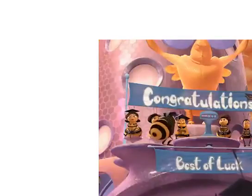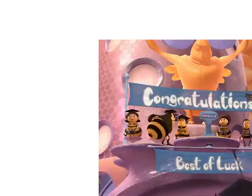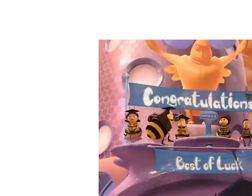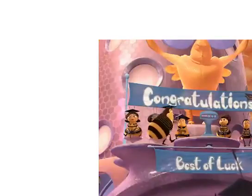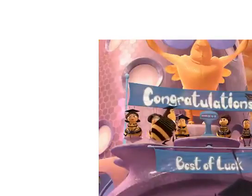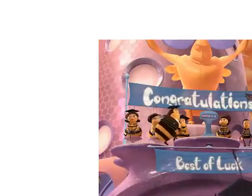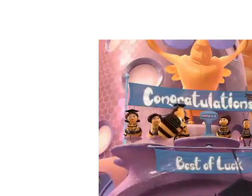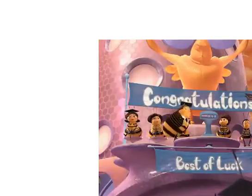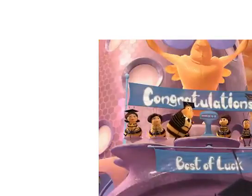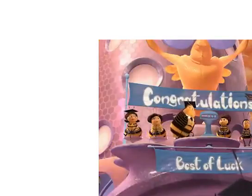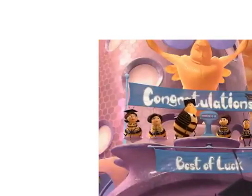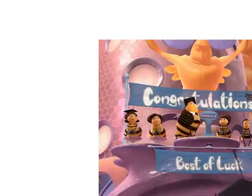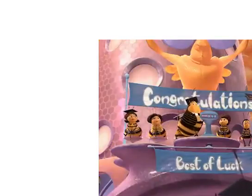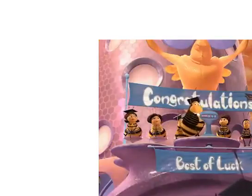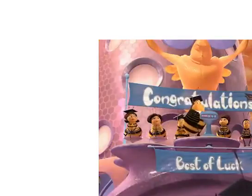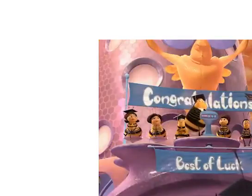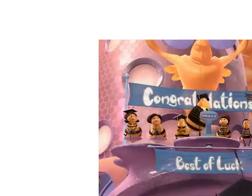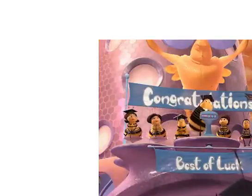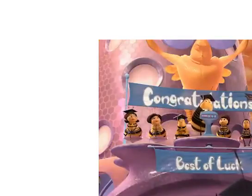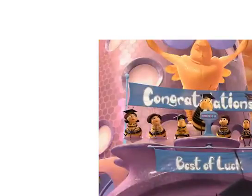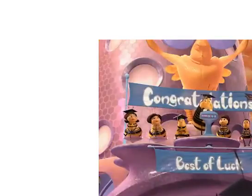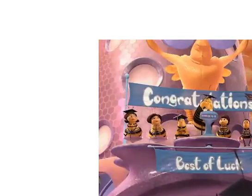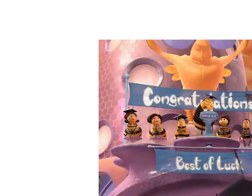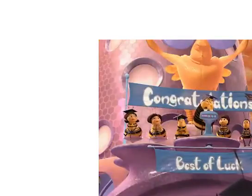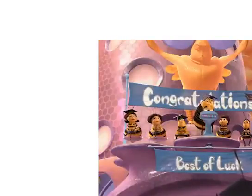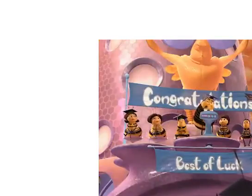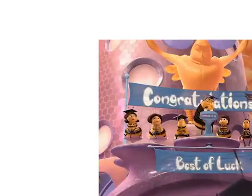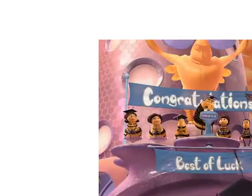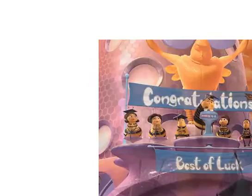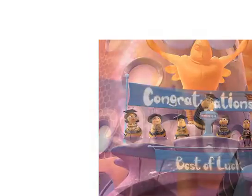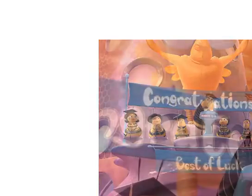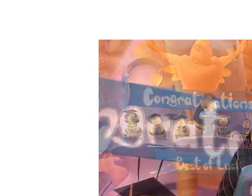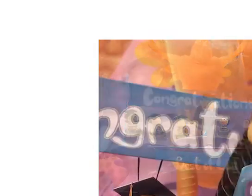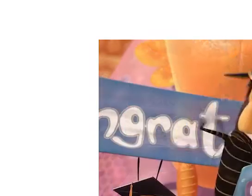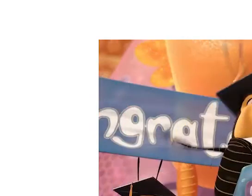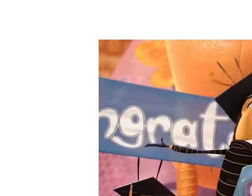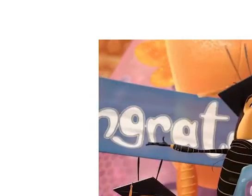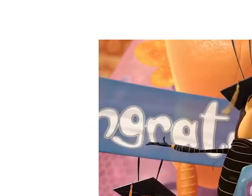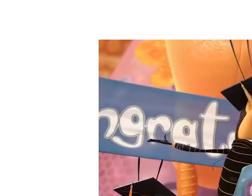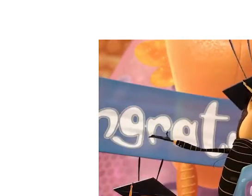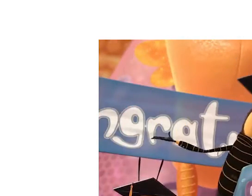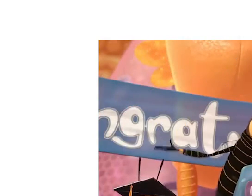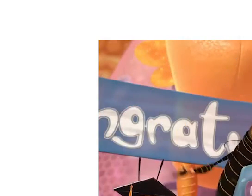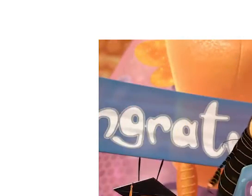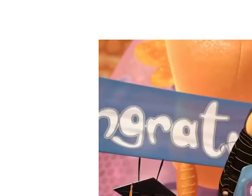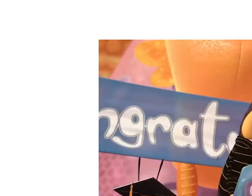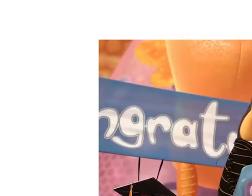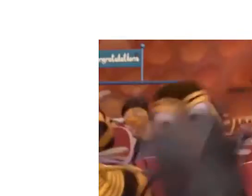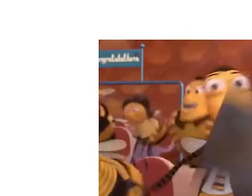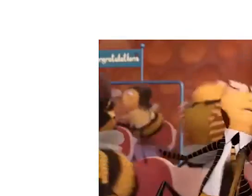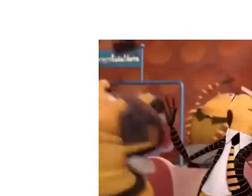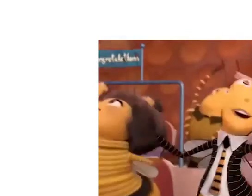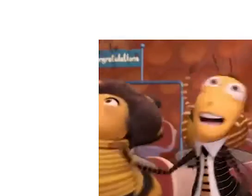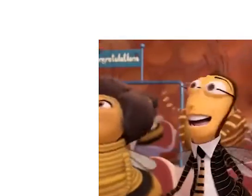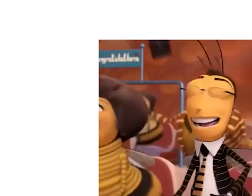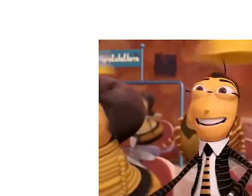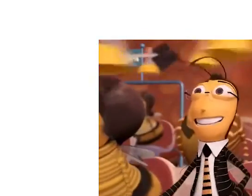distintas abelhas, deem as boas-vindas ao senhor Alvarelo Melo. E com isso concluímos essa cerimônia.